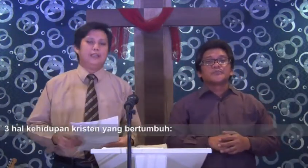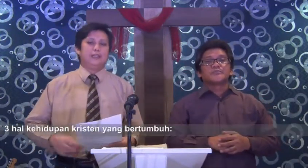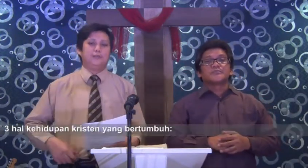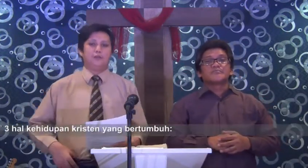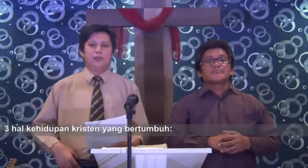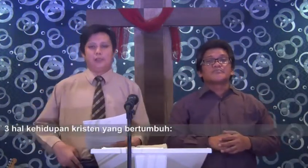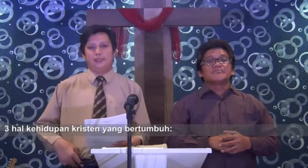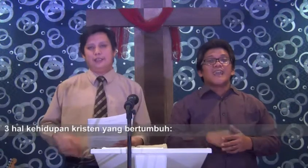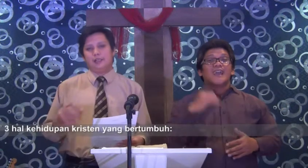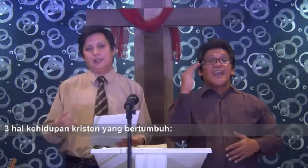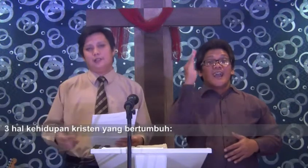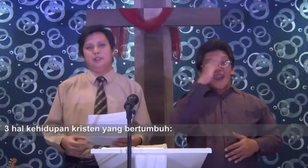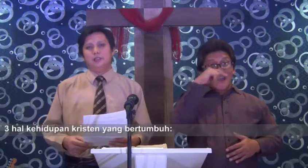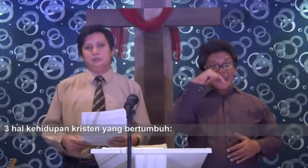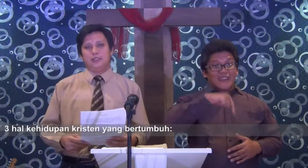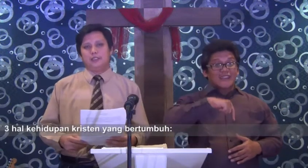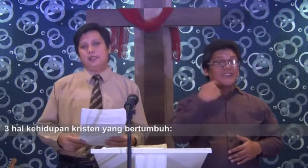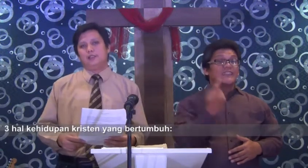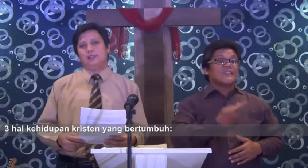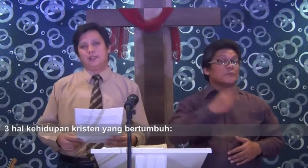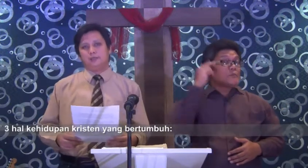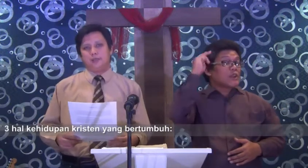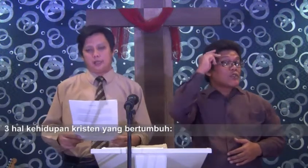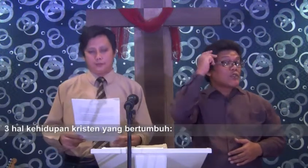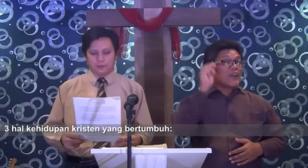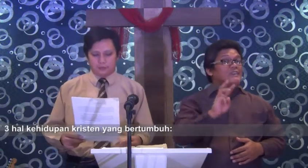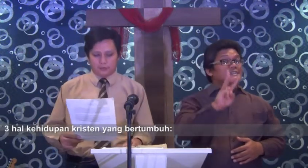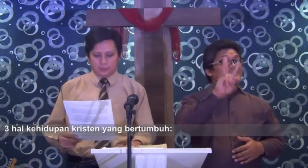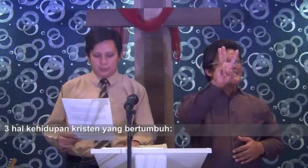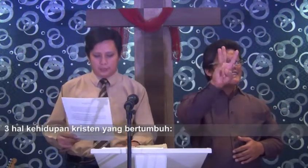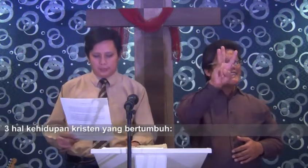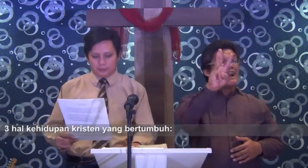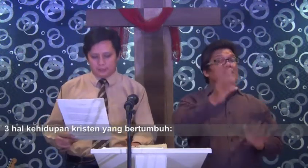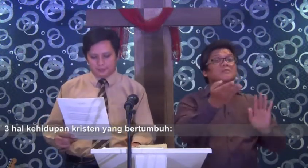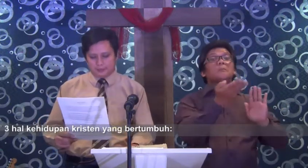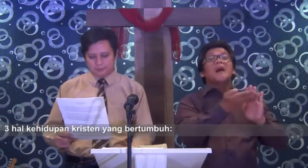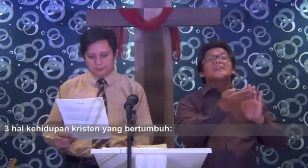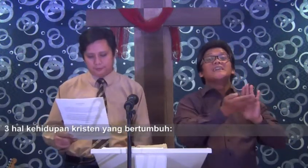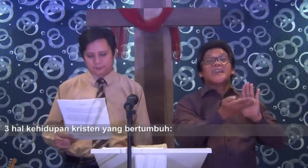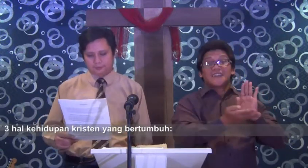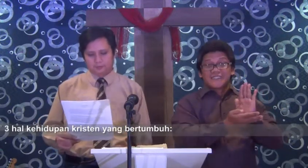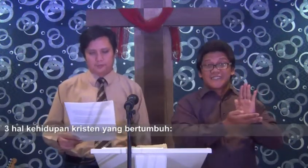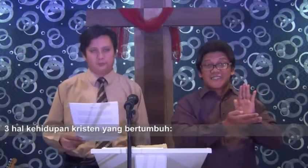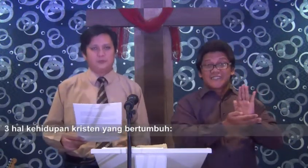Hari ini kita memerlukan tiga bagian dari kebenaran firman Tuhan yang kita baca.